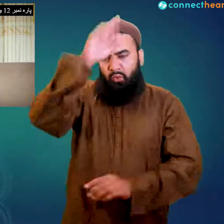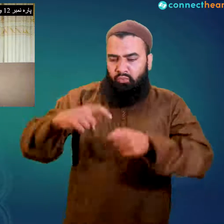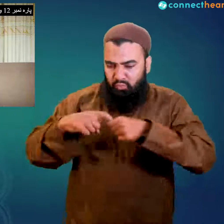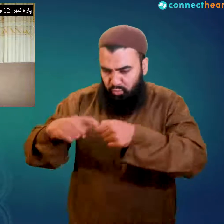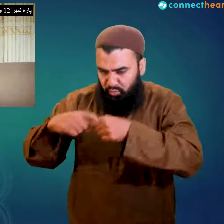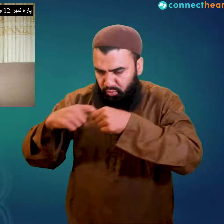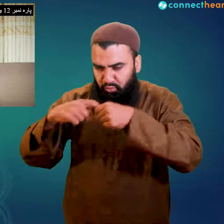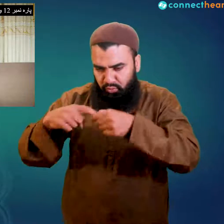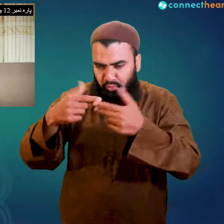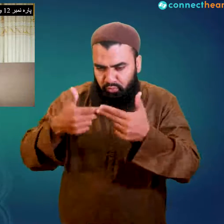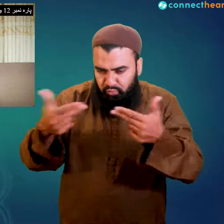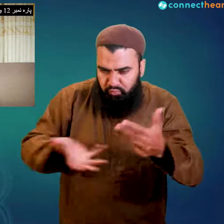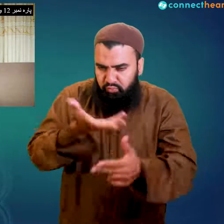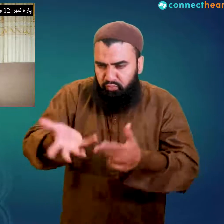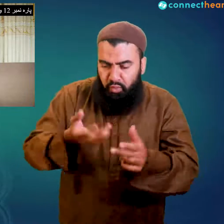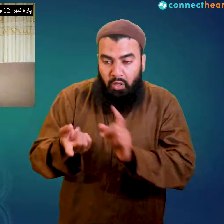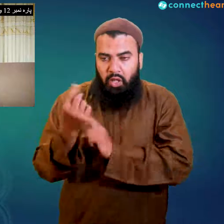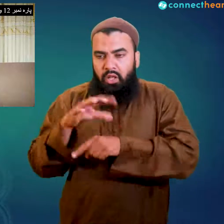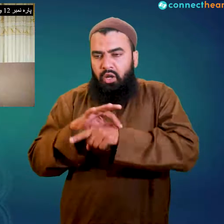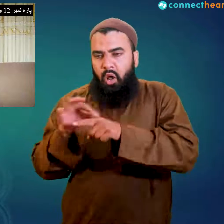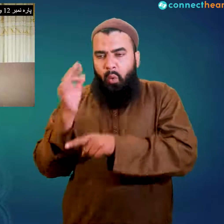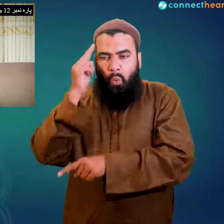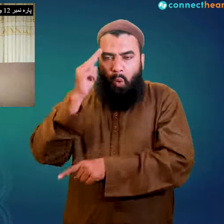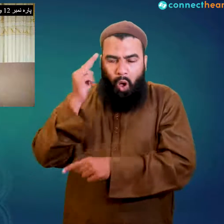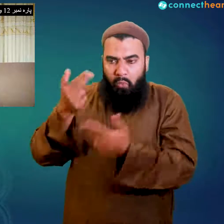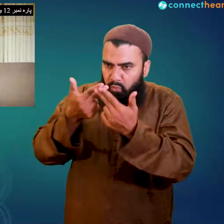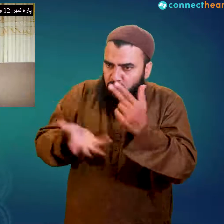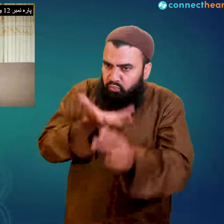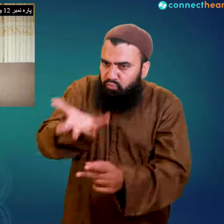رکوع نمبر 16 میں یوسف علیہ السلام بادشاہ